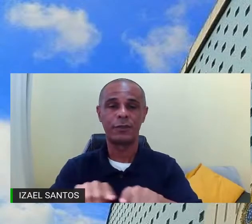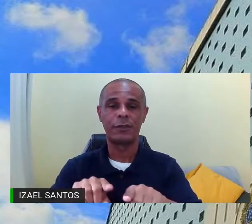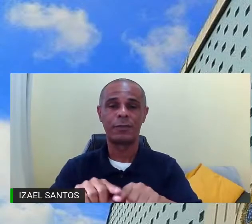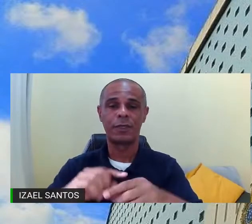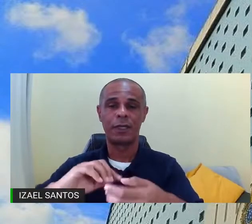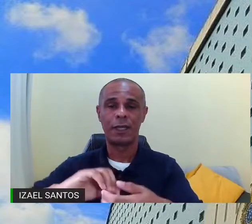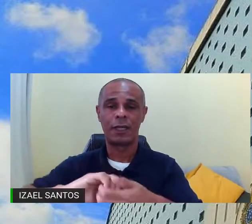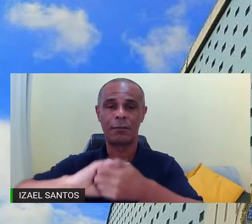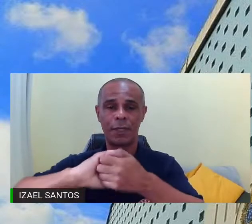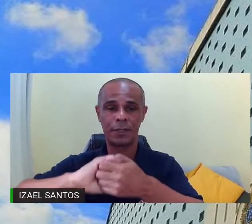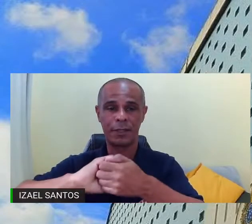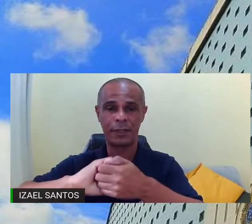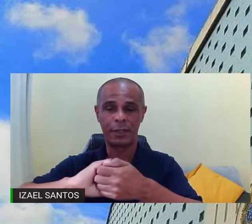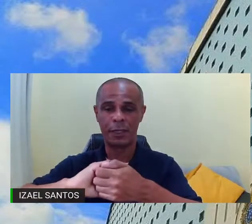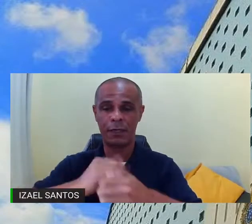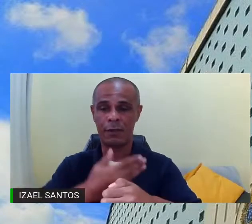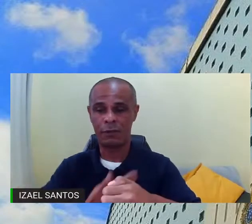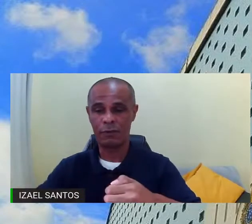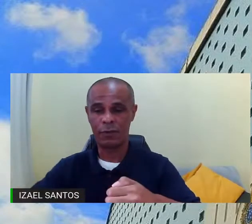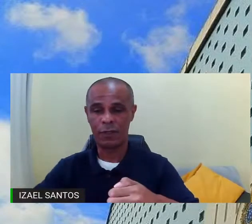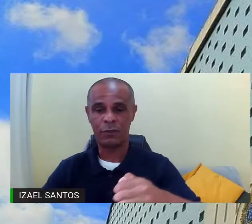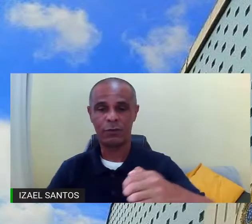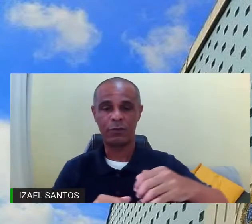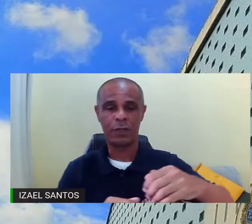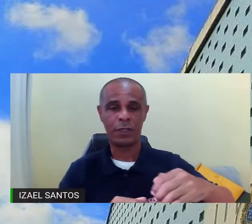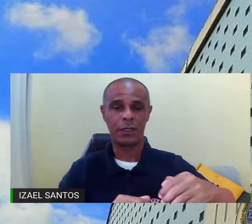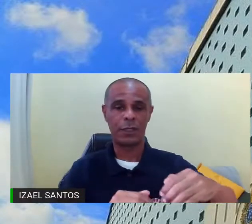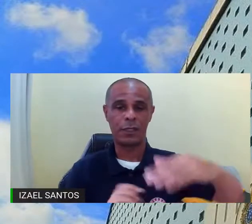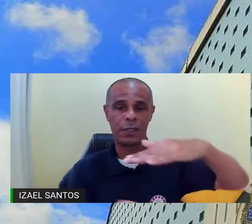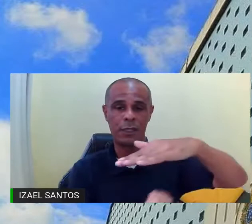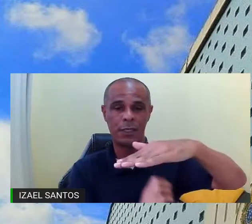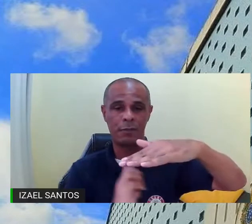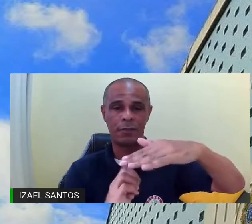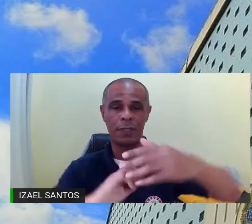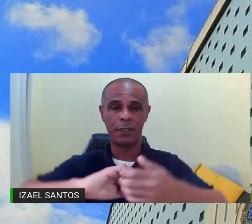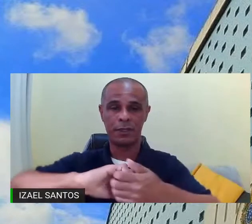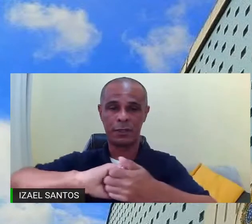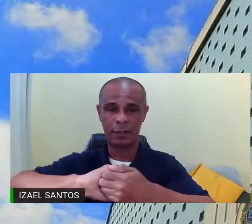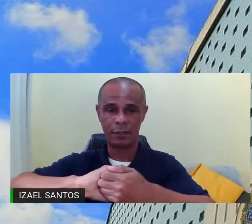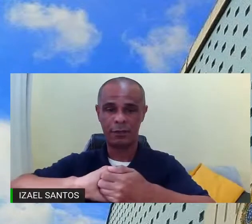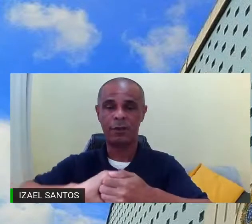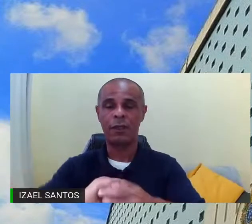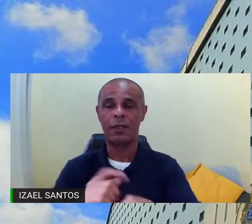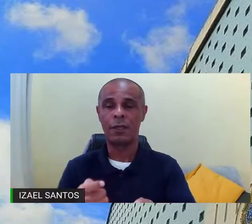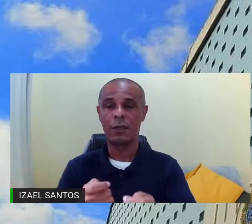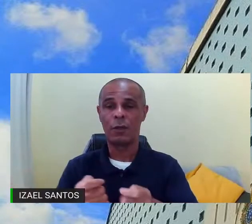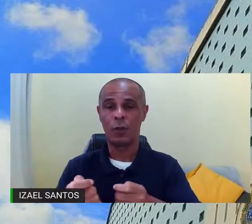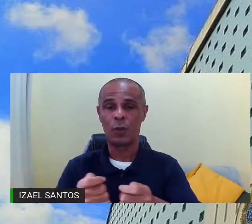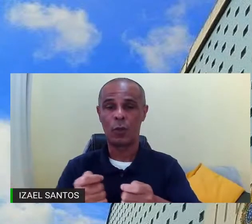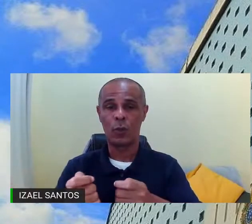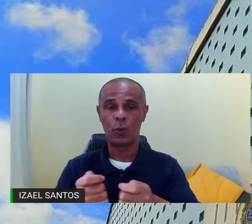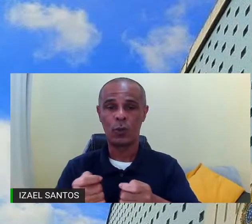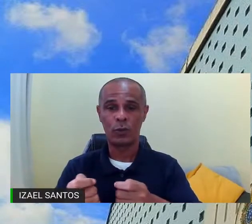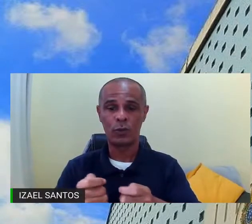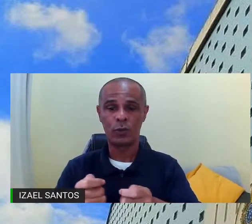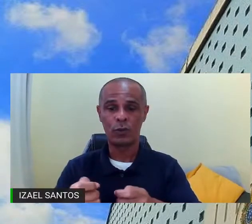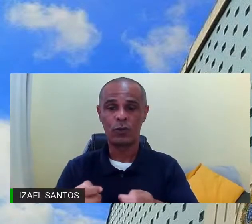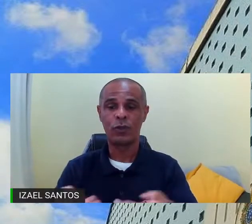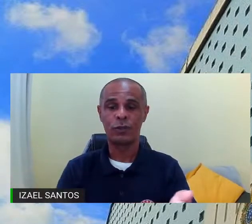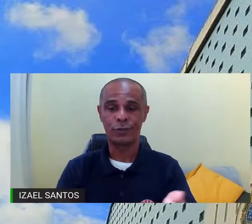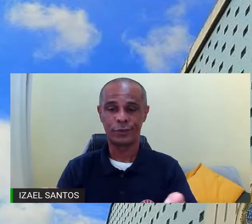parcerias público-privadas, oferte ou gerencie, administre, avalie, controle a educação que está